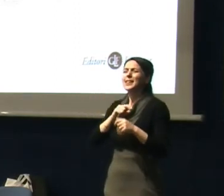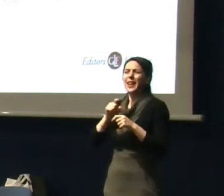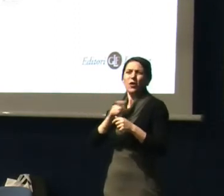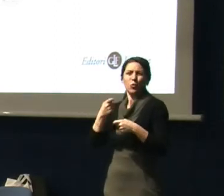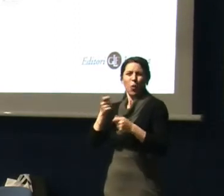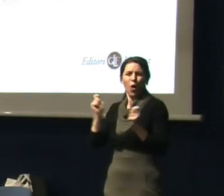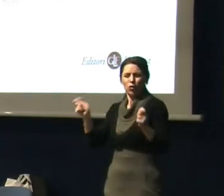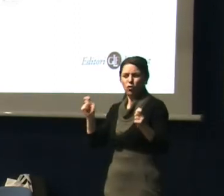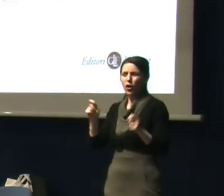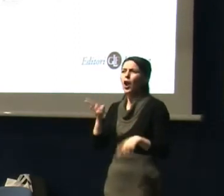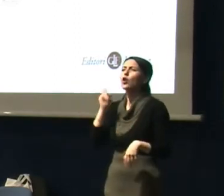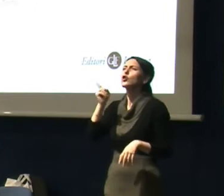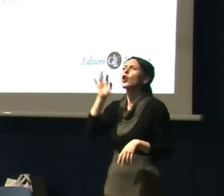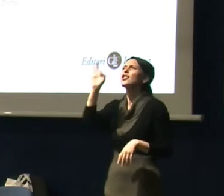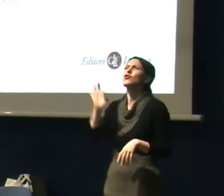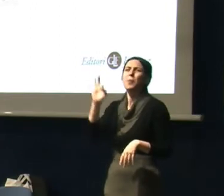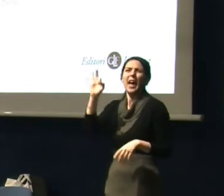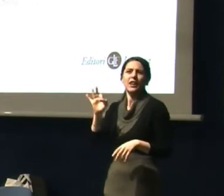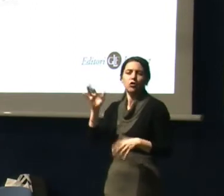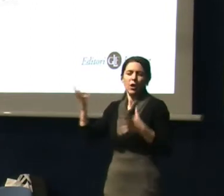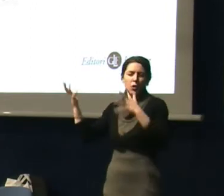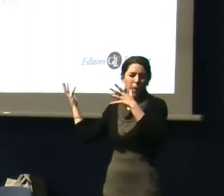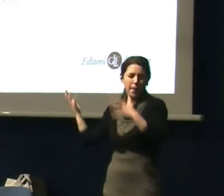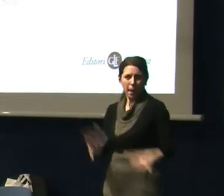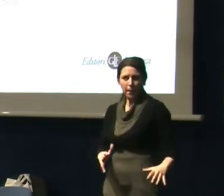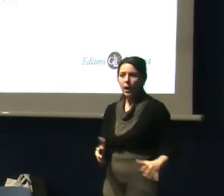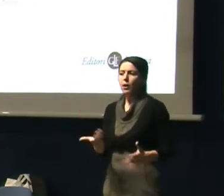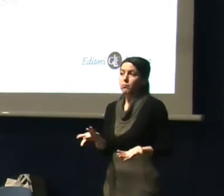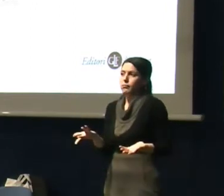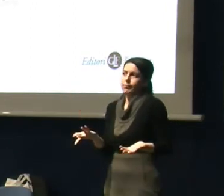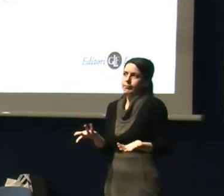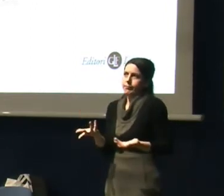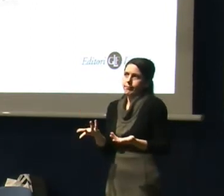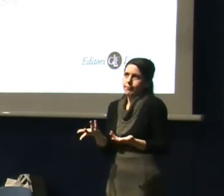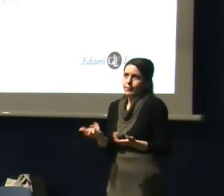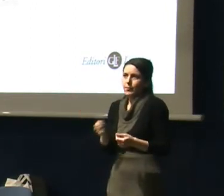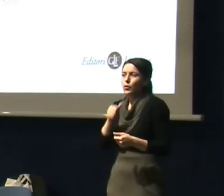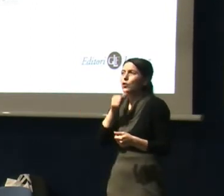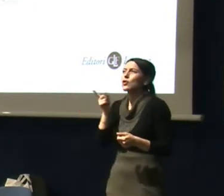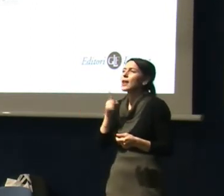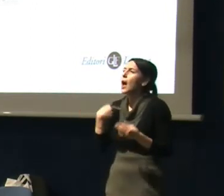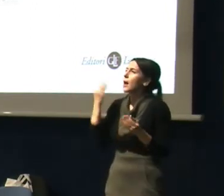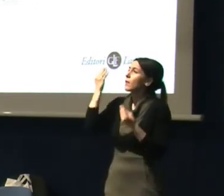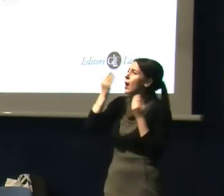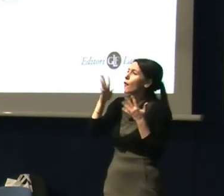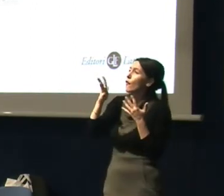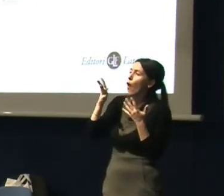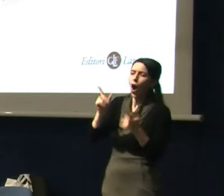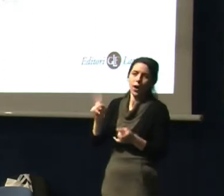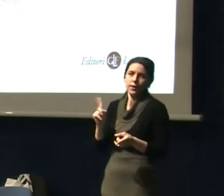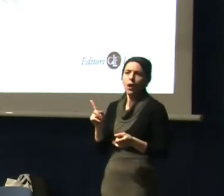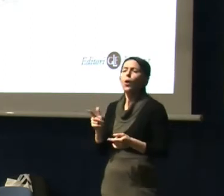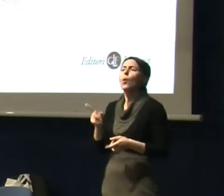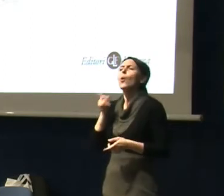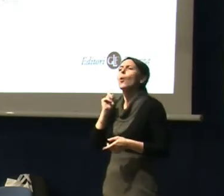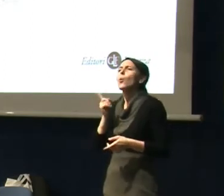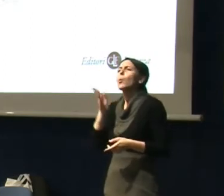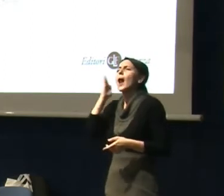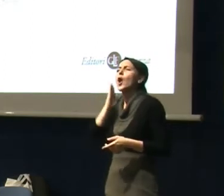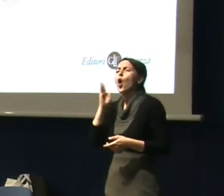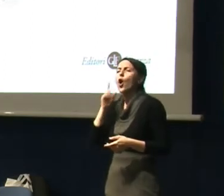12 per cento delle copie dei quotidiani e inutile che ci stiamo a tanto a pensare certo possiamo consolarci con